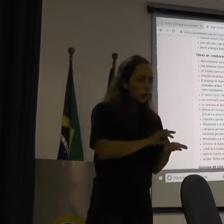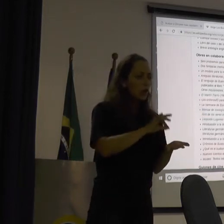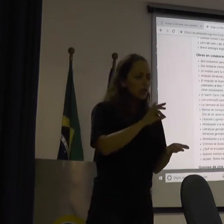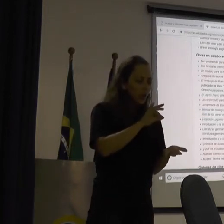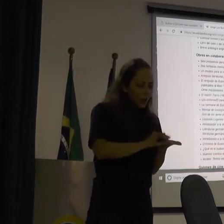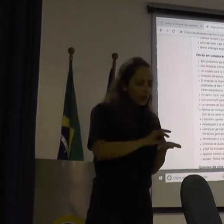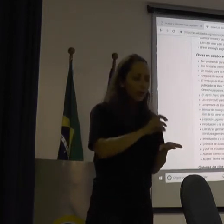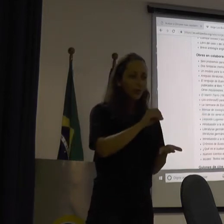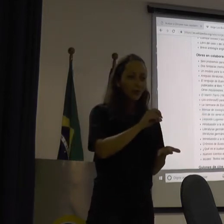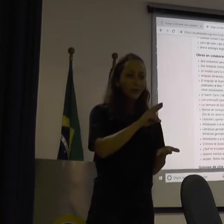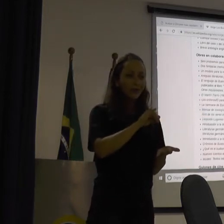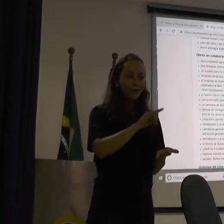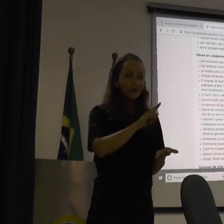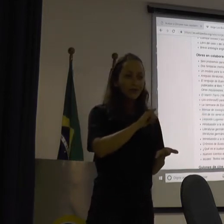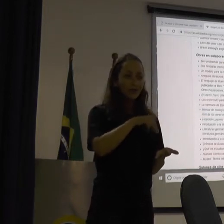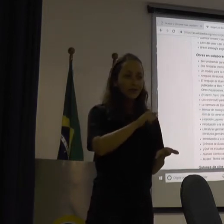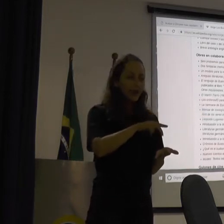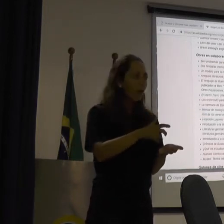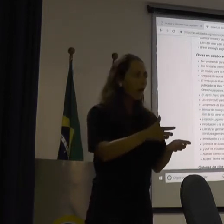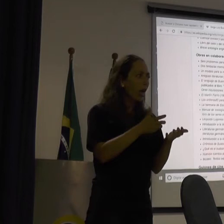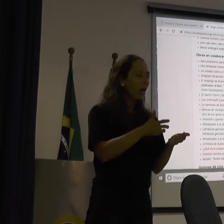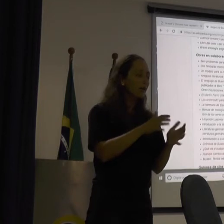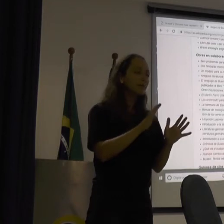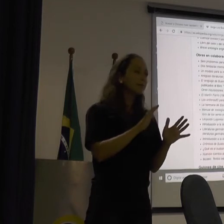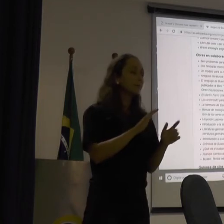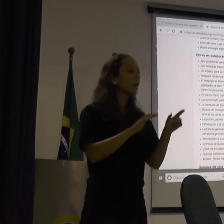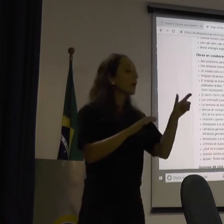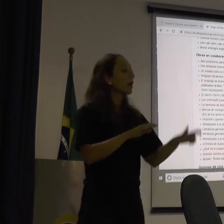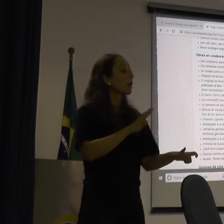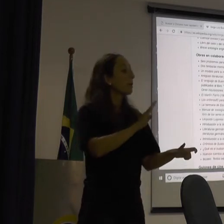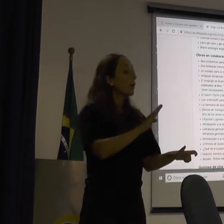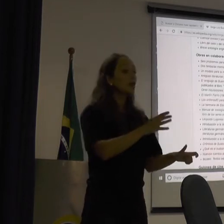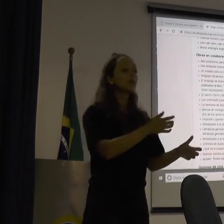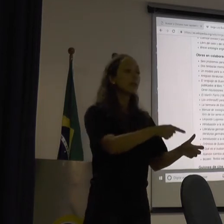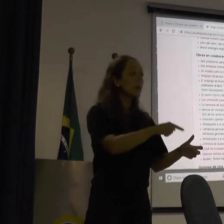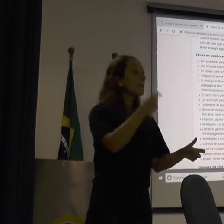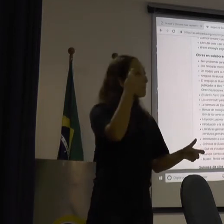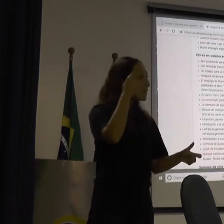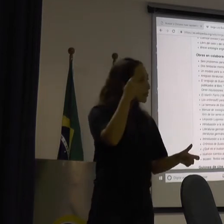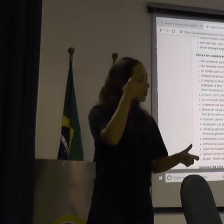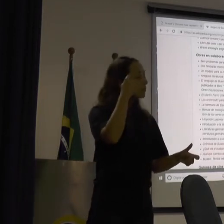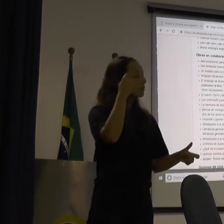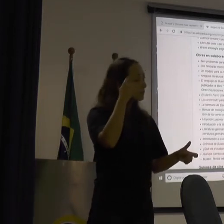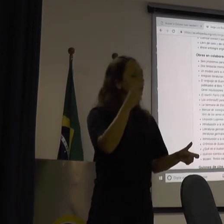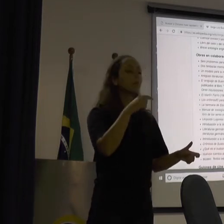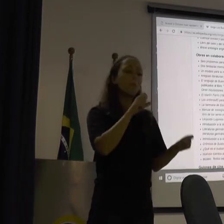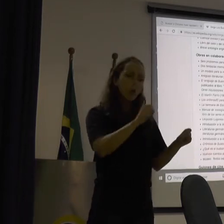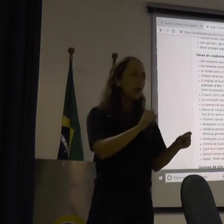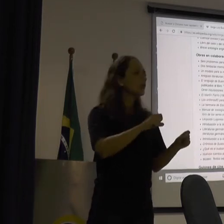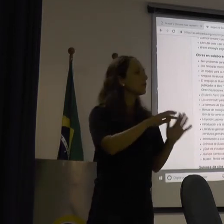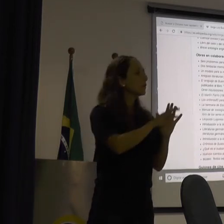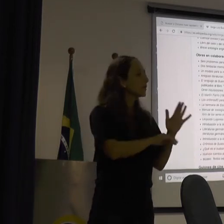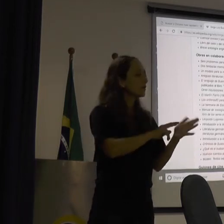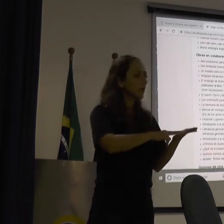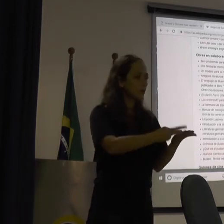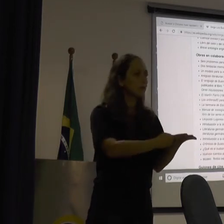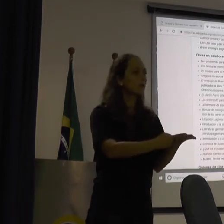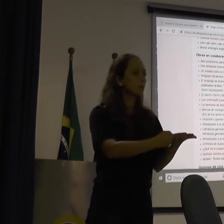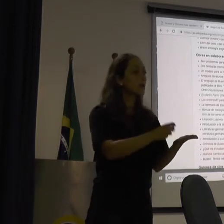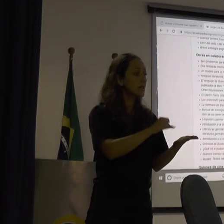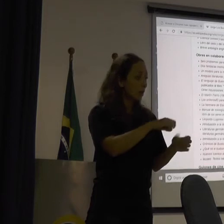valorizasse. Ele queria ter uma coisa mundial e necessariamente ter se traduzido. E também uma outra coisa que ele